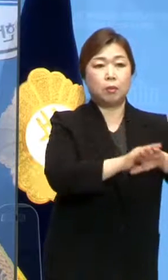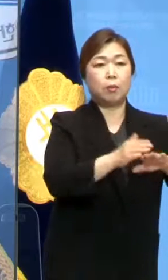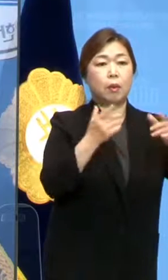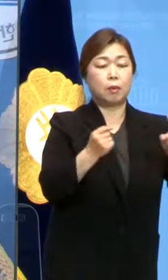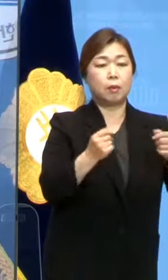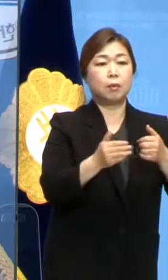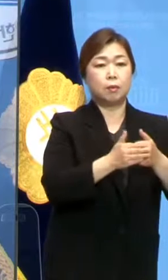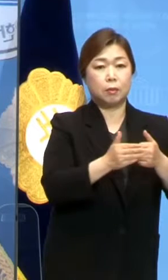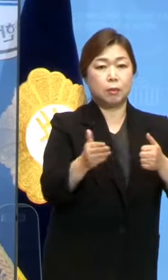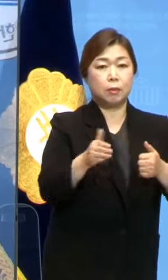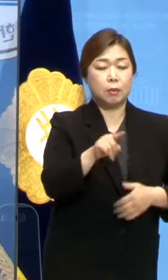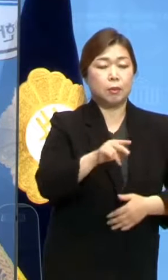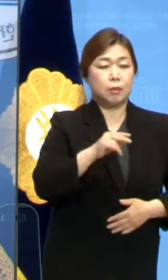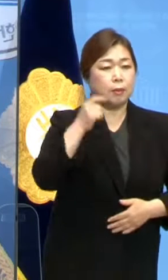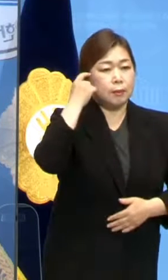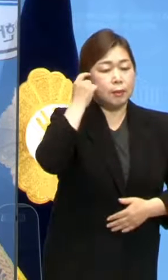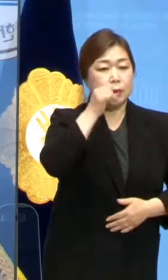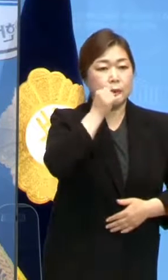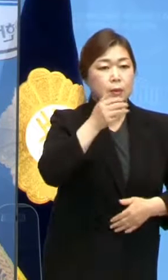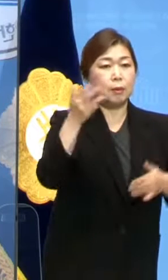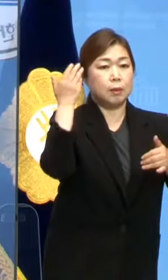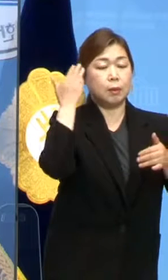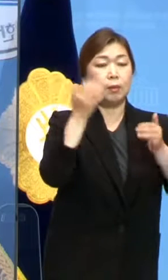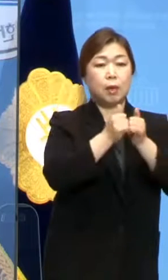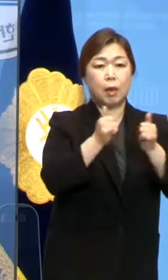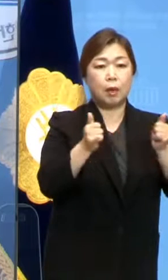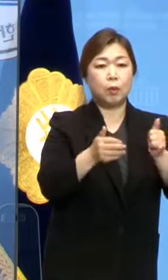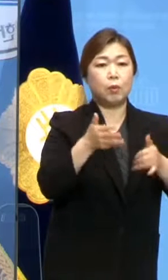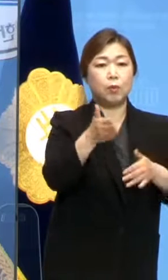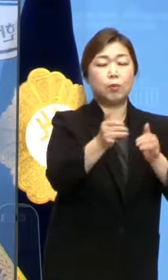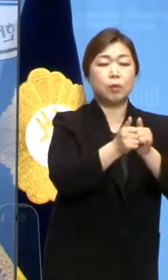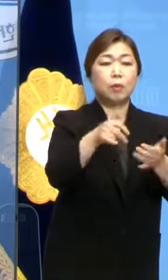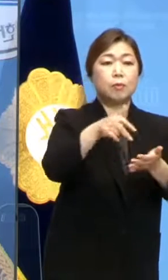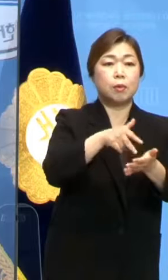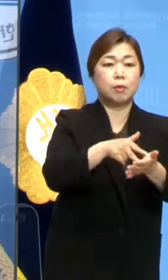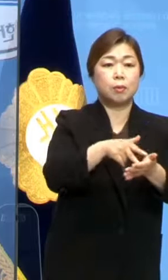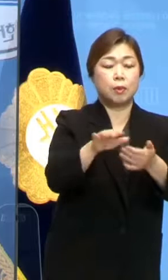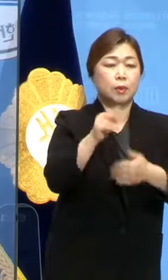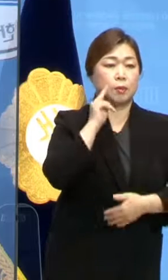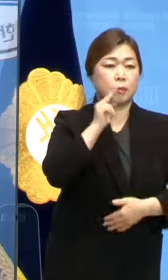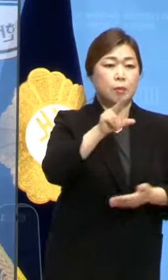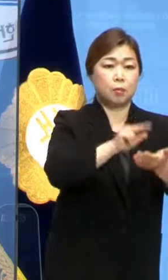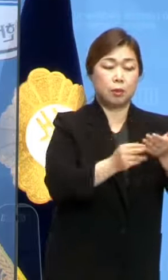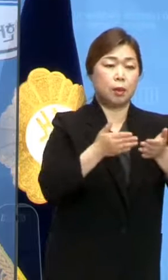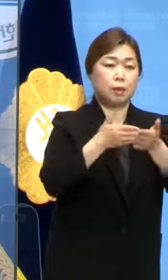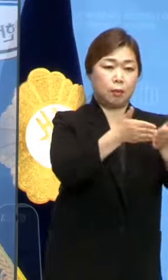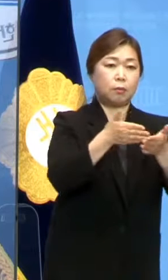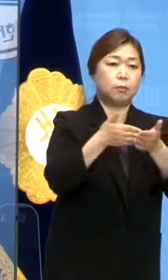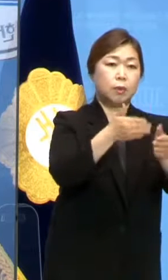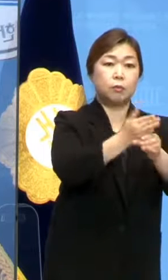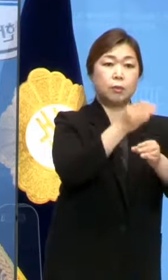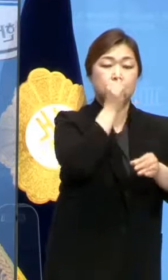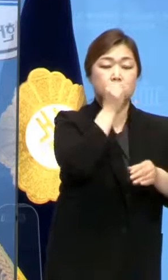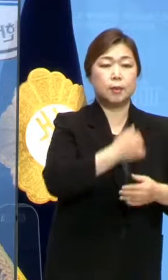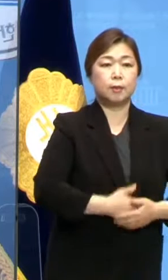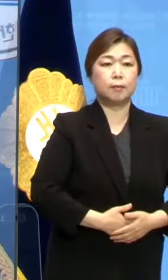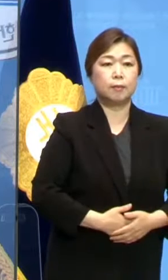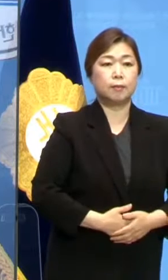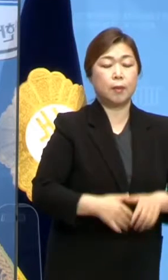것에 대해 의식있는 학자들과 현장 전문가들은 심각한 문제를 제기하고 있다